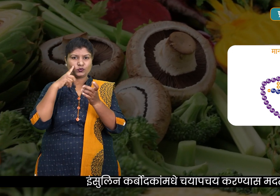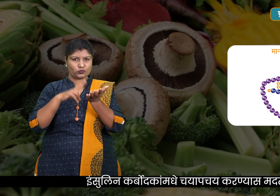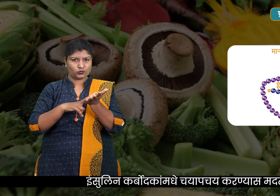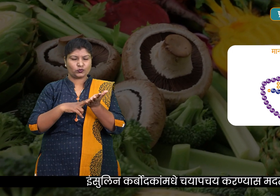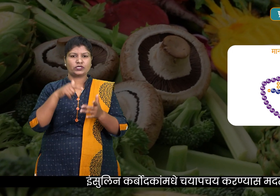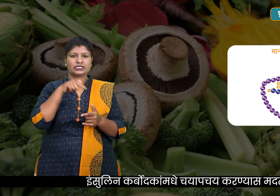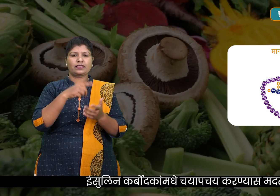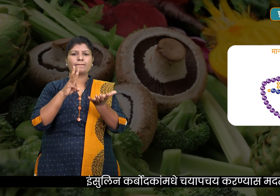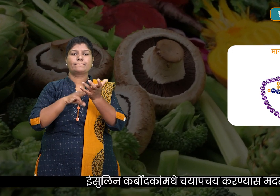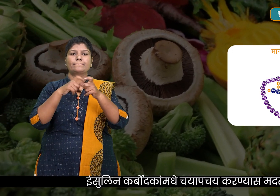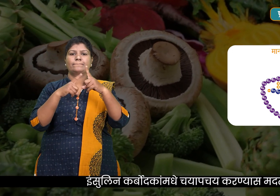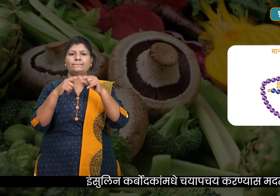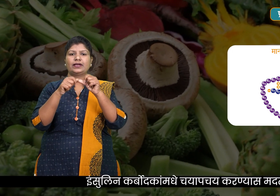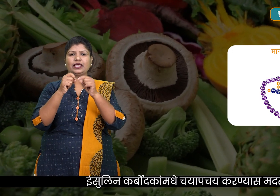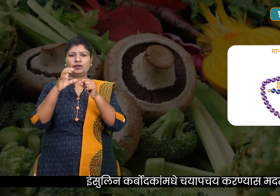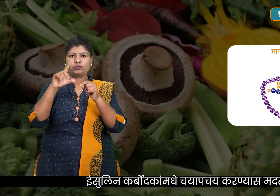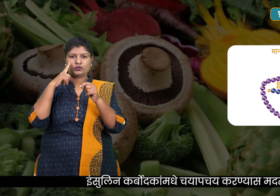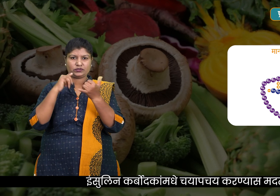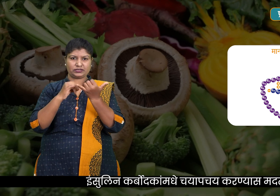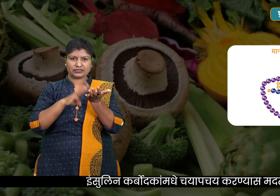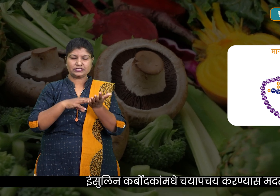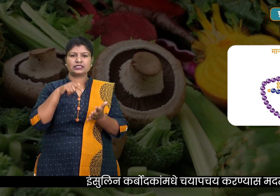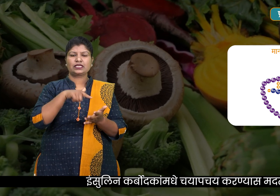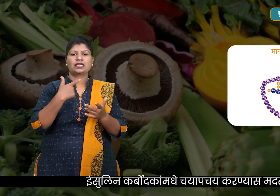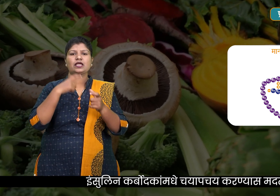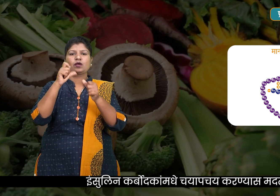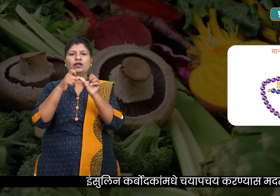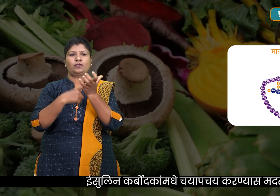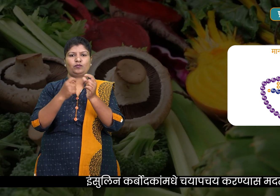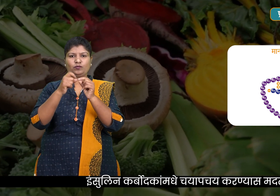इन्सुलिन कर्बोदकांमध्ये चयापचय करण्यास मदत करते.